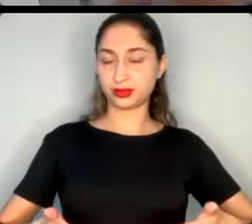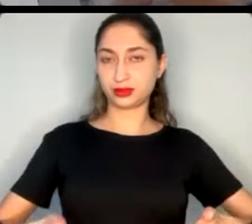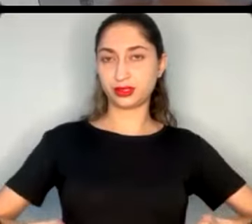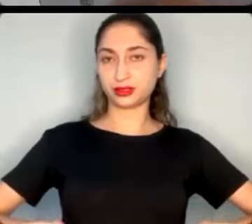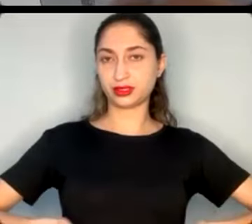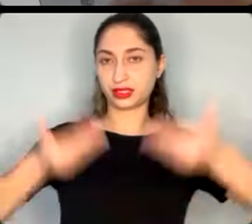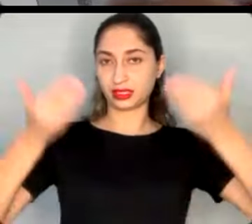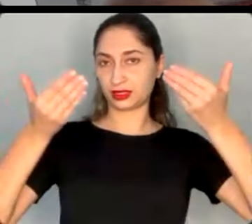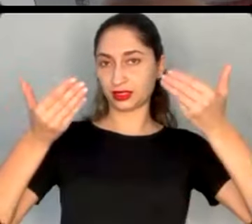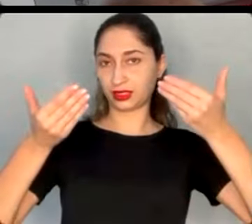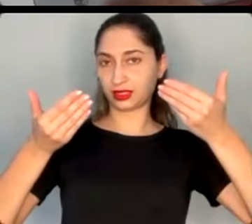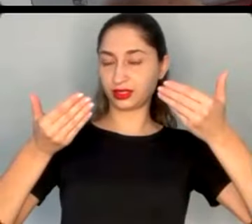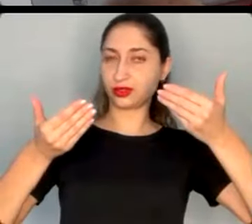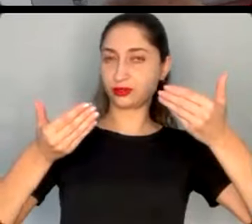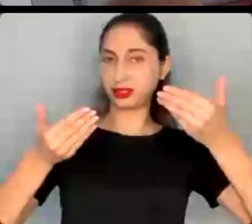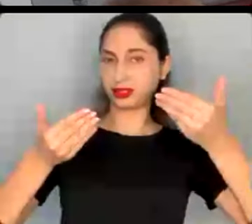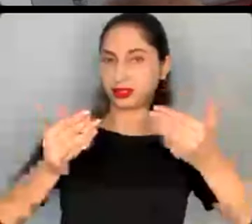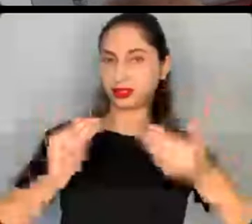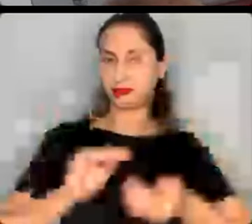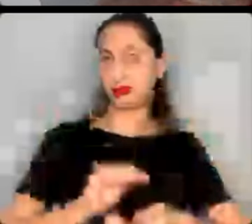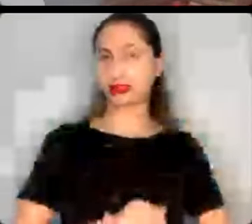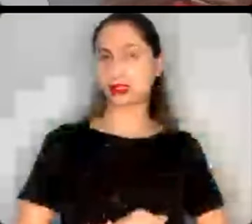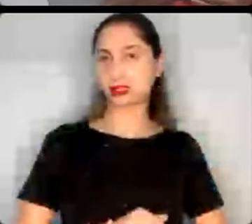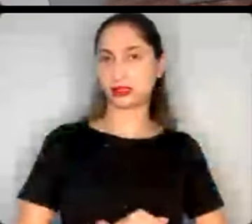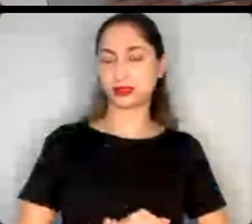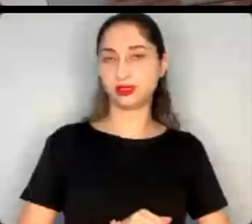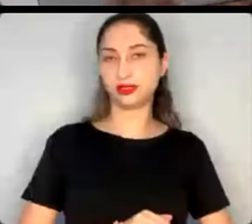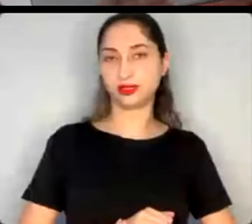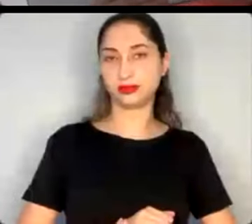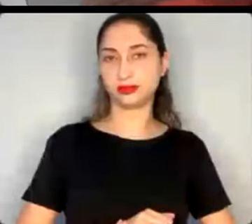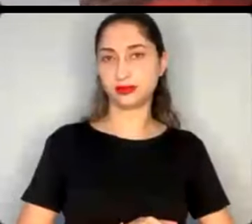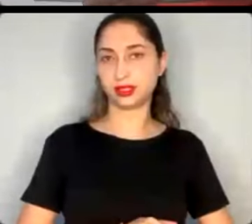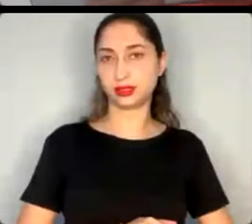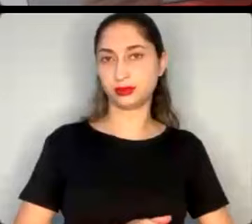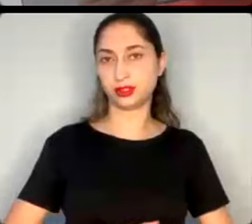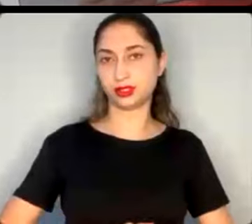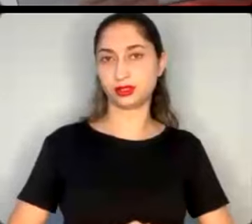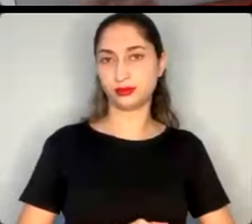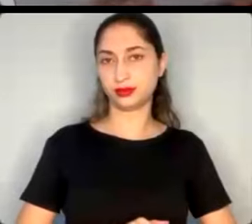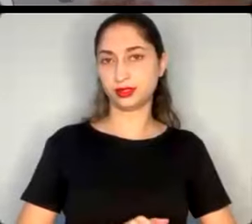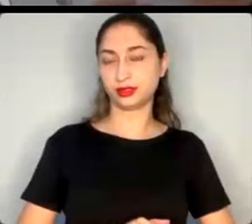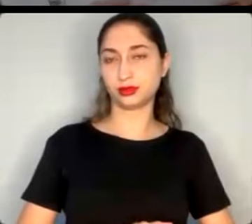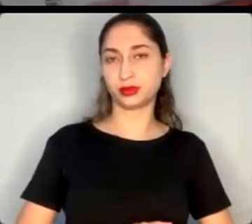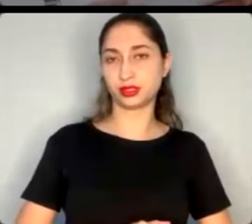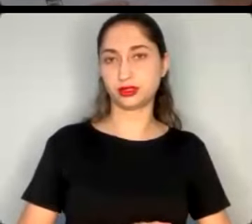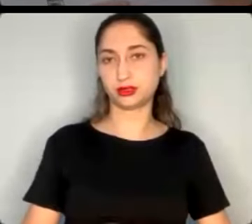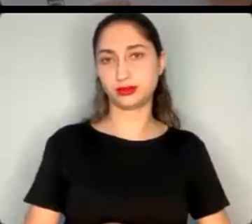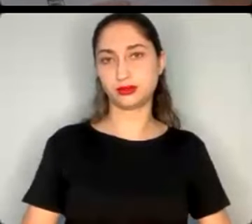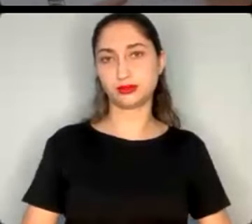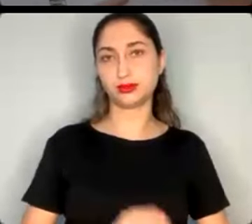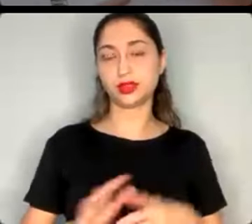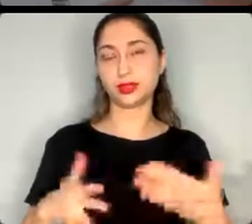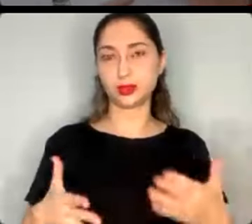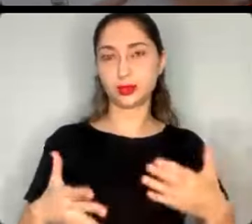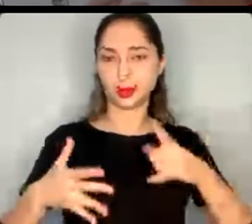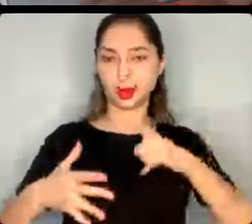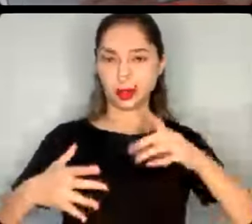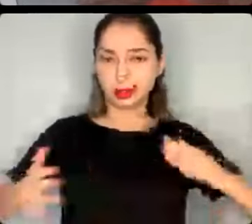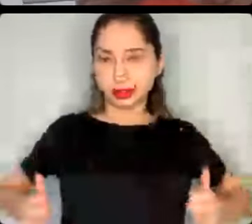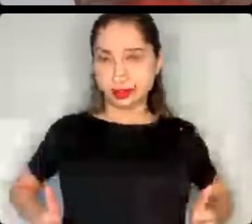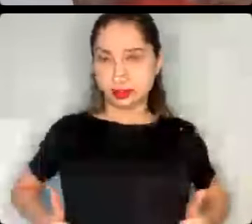primeiras costelas, elas recebem a cintura escapular, que